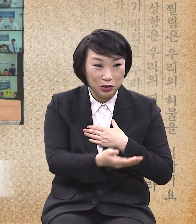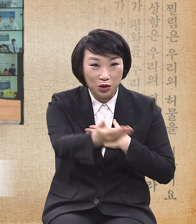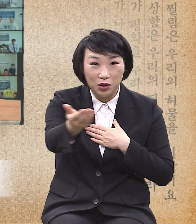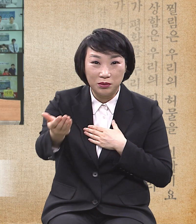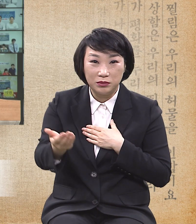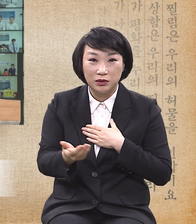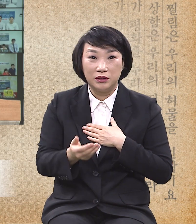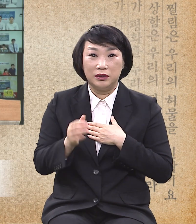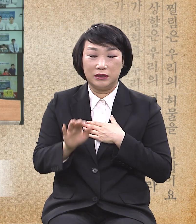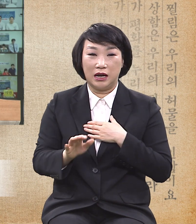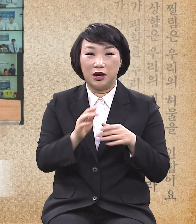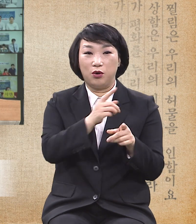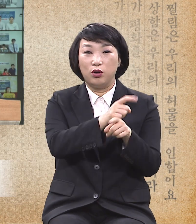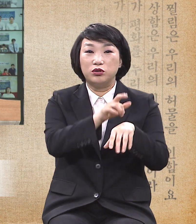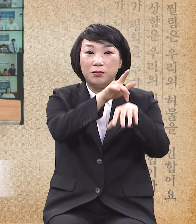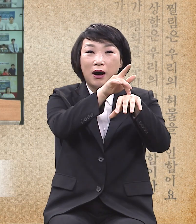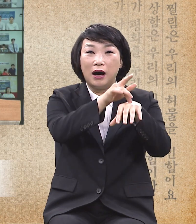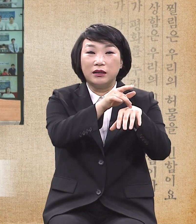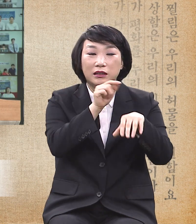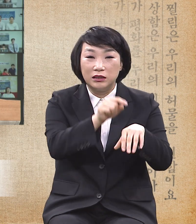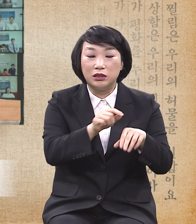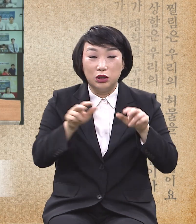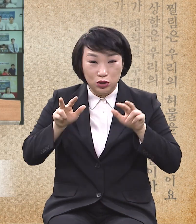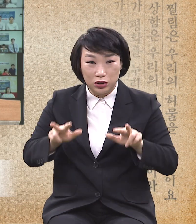여러분, 마귀는 그래도